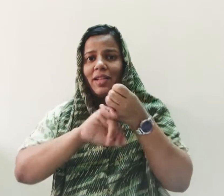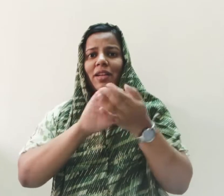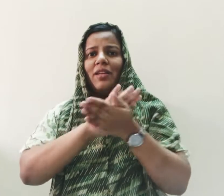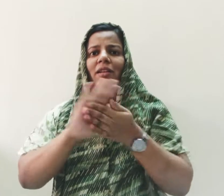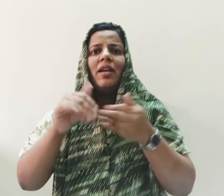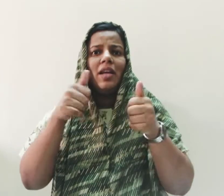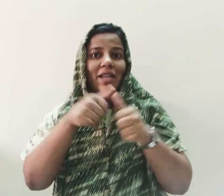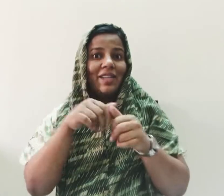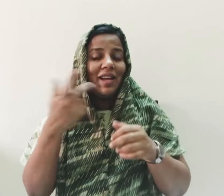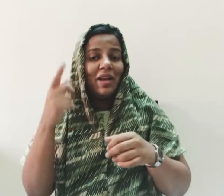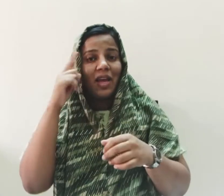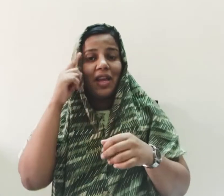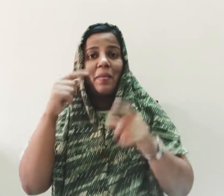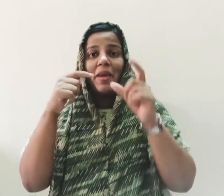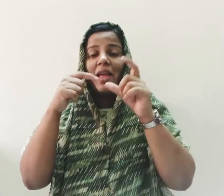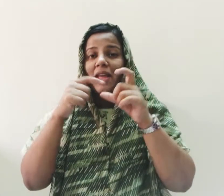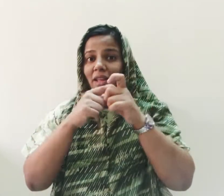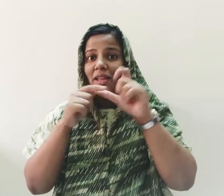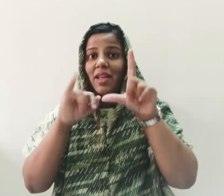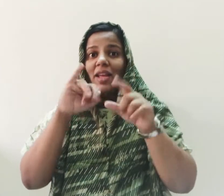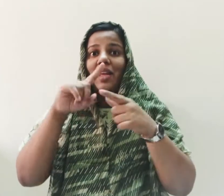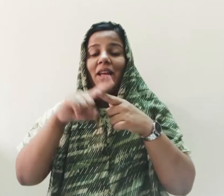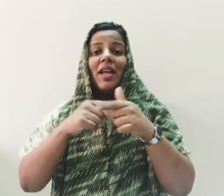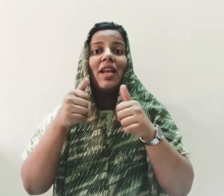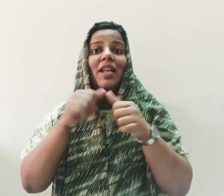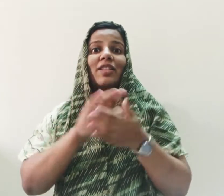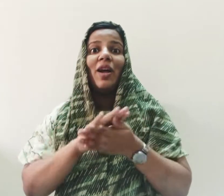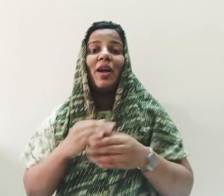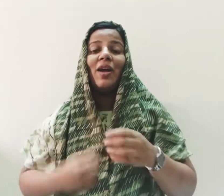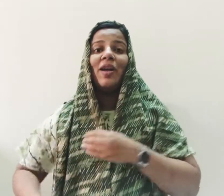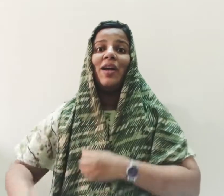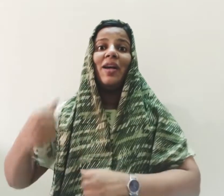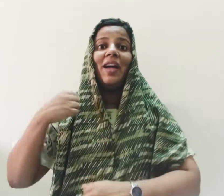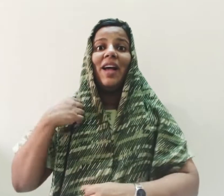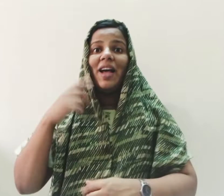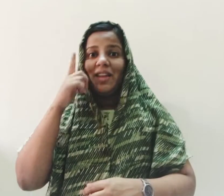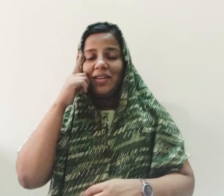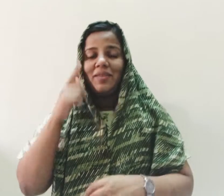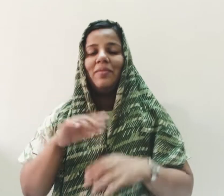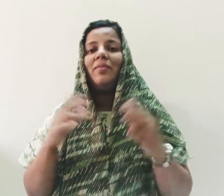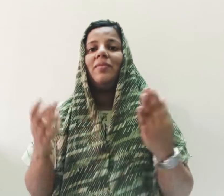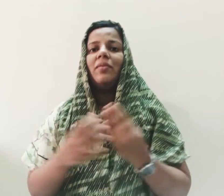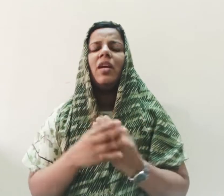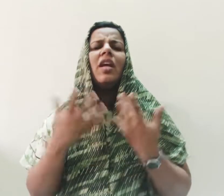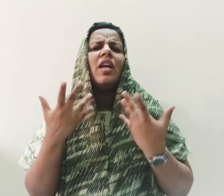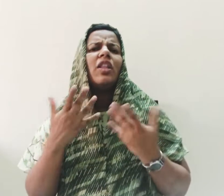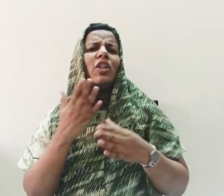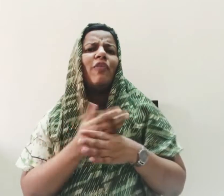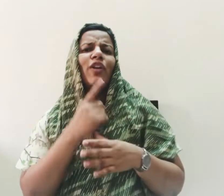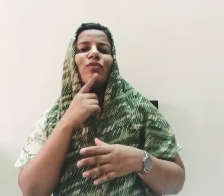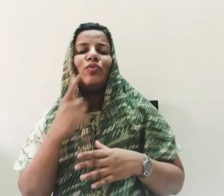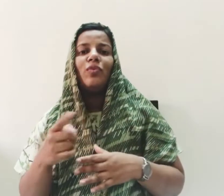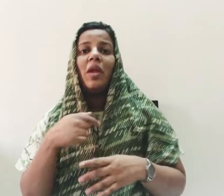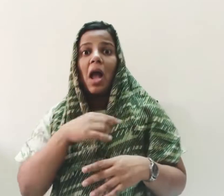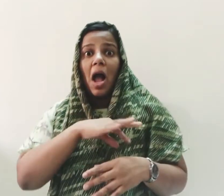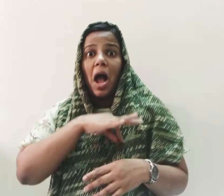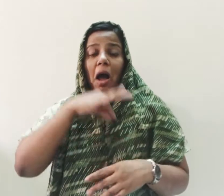നിന്ന് എടുത്തുകൊള്ളപ്പെടും മുമ്പേ ഞാൻ നിനക്ക് എന്ത് ചെയ്ത് തരണം ചോദിച്ചു കൊള്ളുക എന്ന് പറഞ്ഞു. അതിന് ഏലീഷ, അങ്ങയുടെ ആത്മാവിൽ